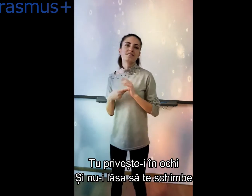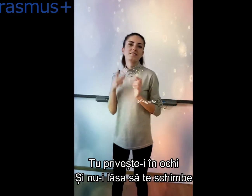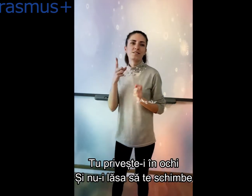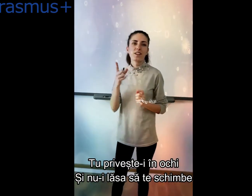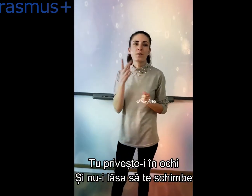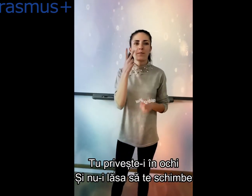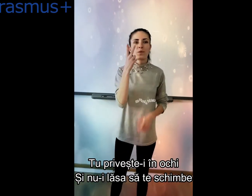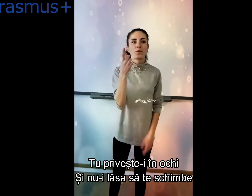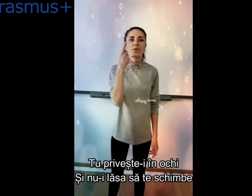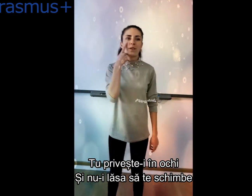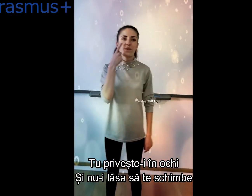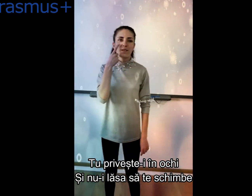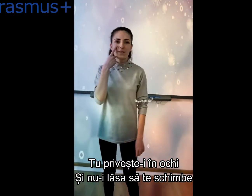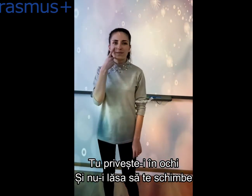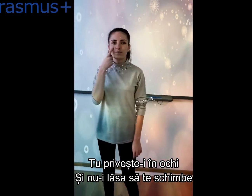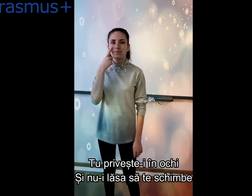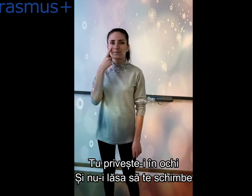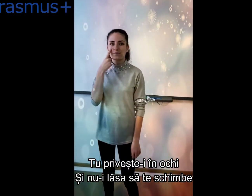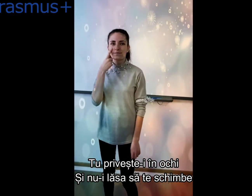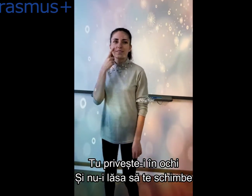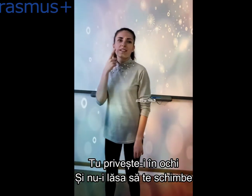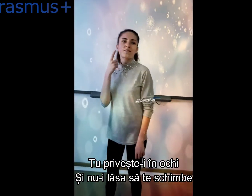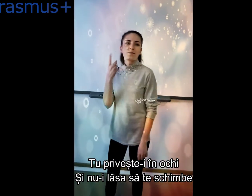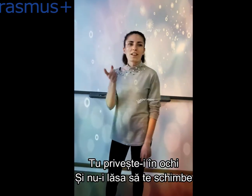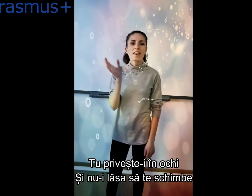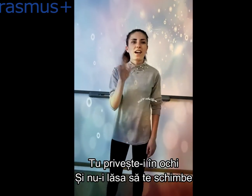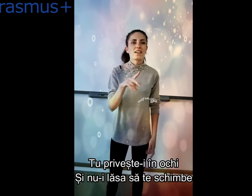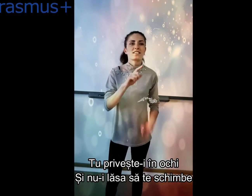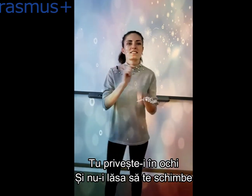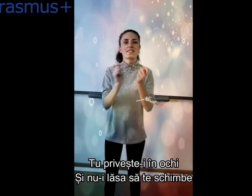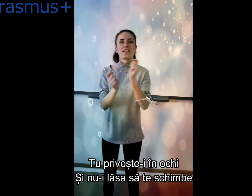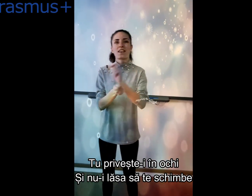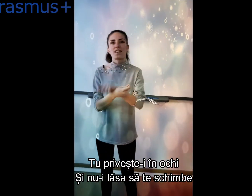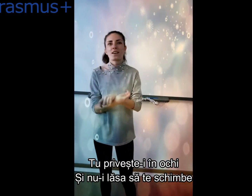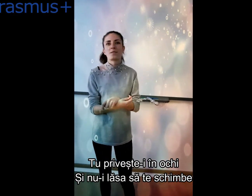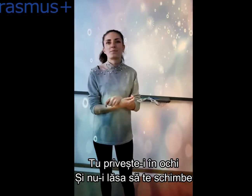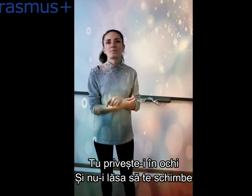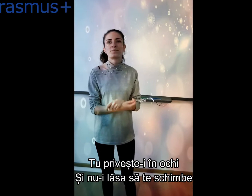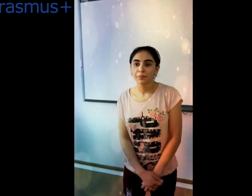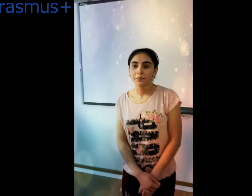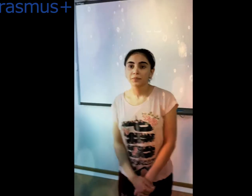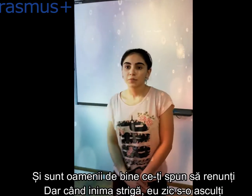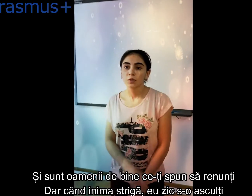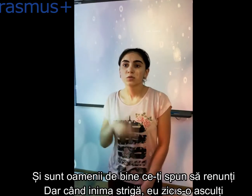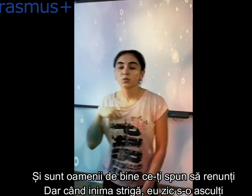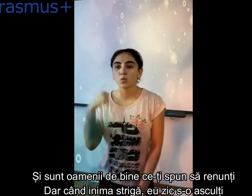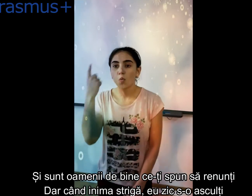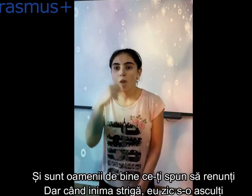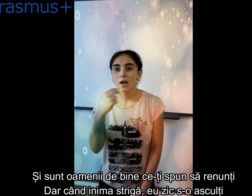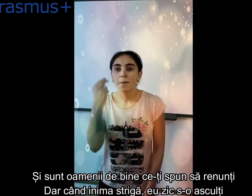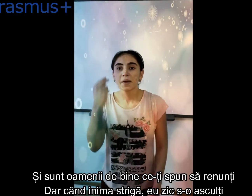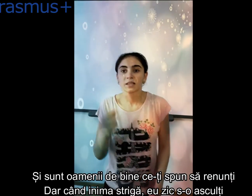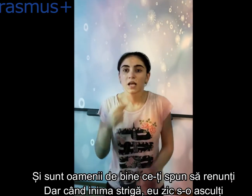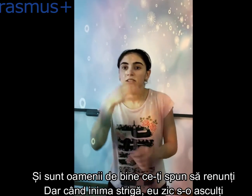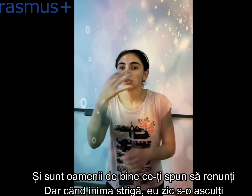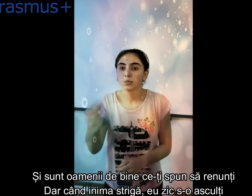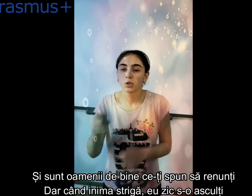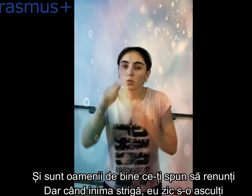Tu privește-i în ochi și nu-i lăsa să te schimbe. Și sunt oameni de bine ce spun să